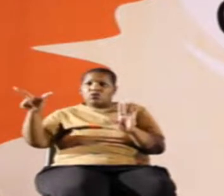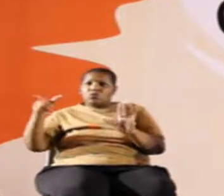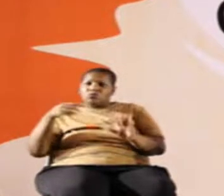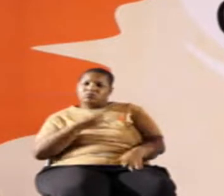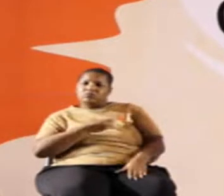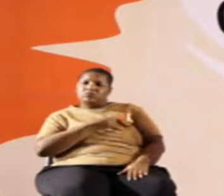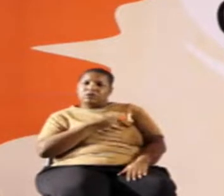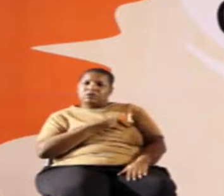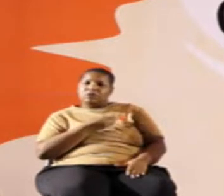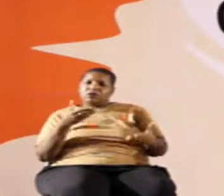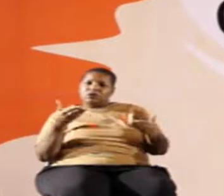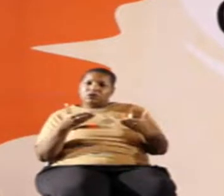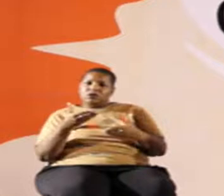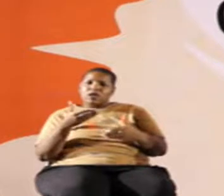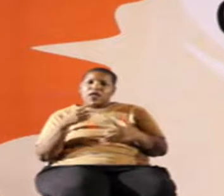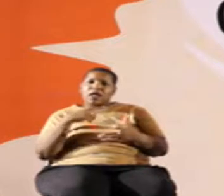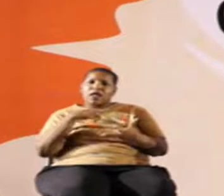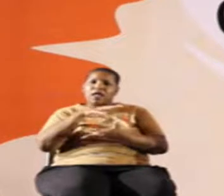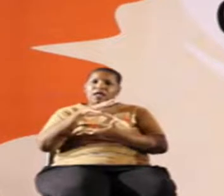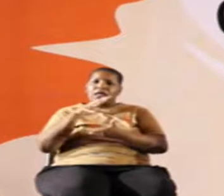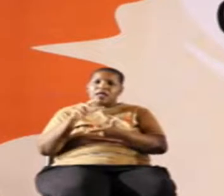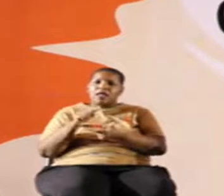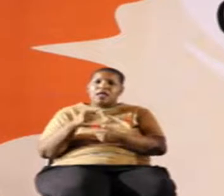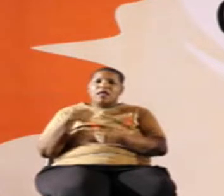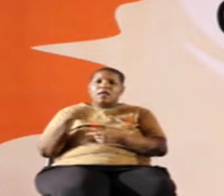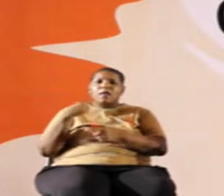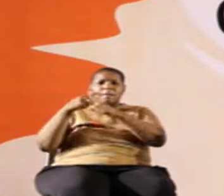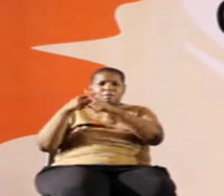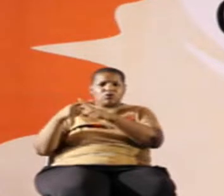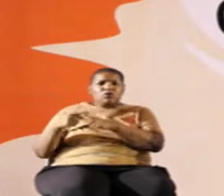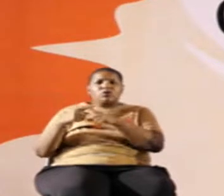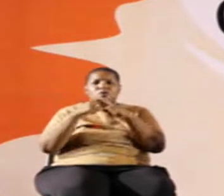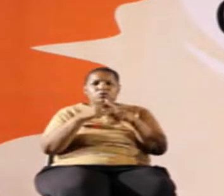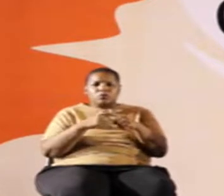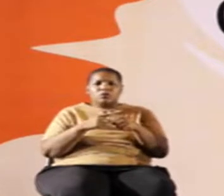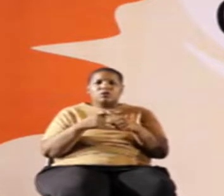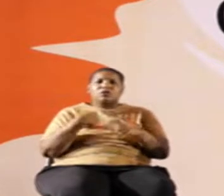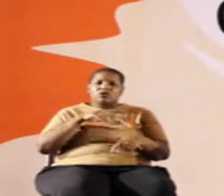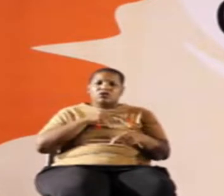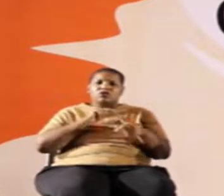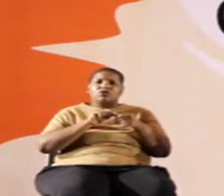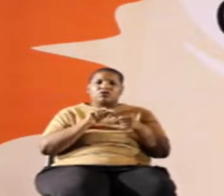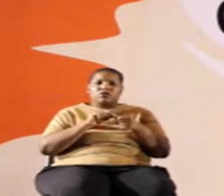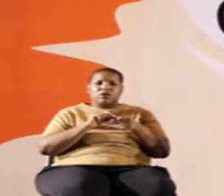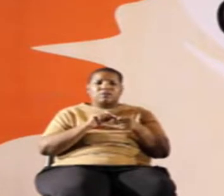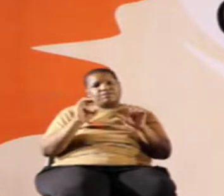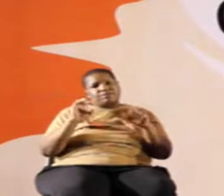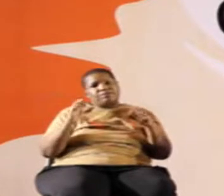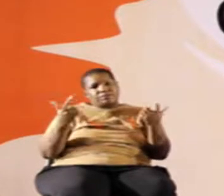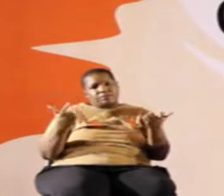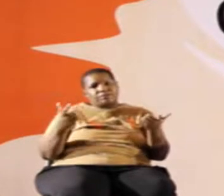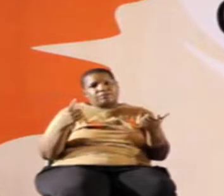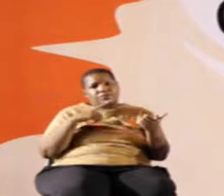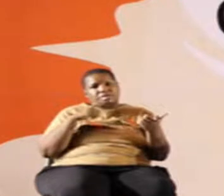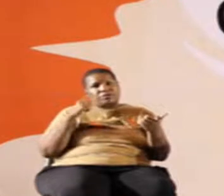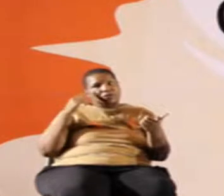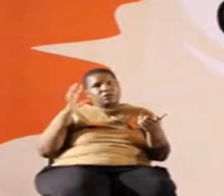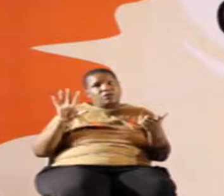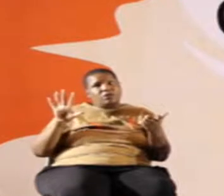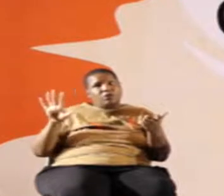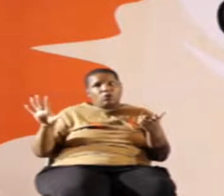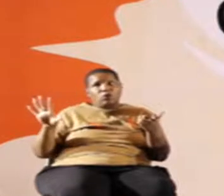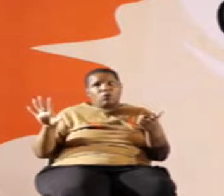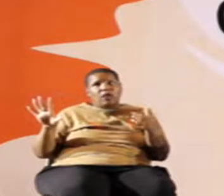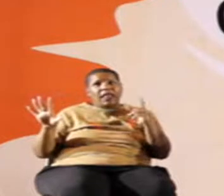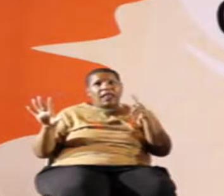existências que existem sobre a face da Terra. Então, é na cultura que a gente disputa, é na cultura que a gente faz disputa política. É claro que também tem esse outro lado da cultura,